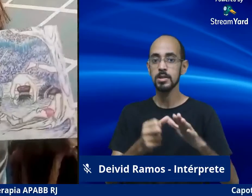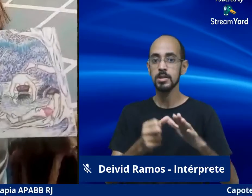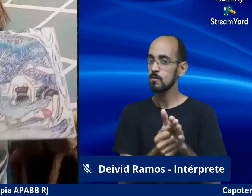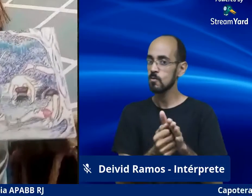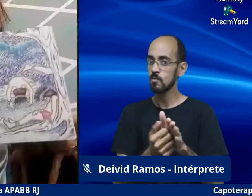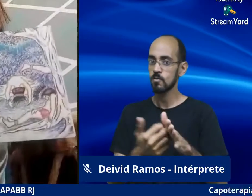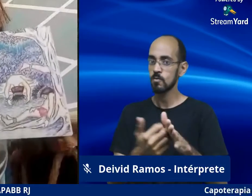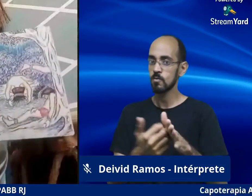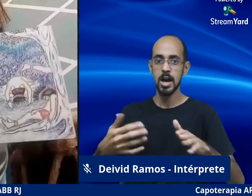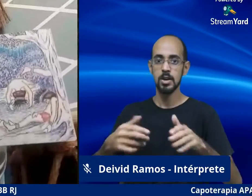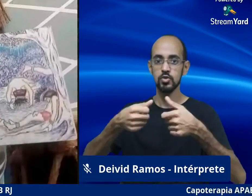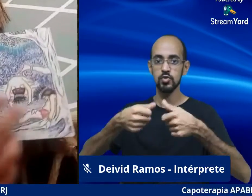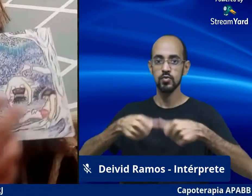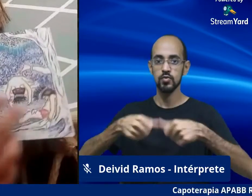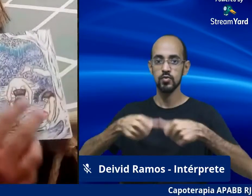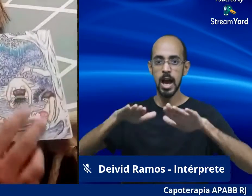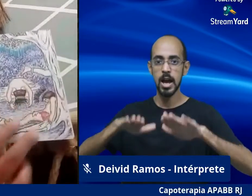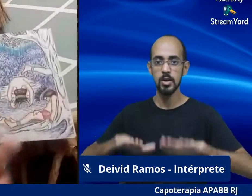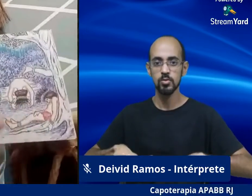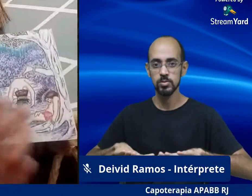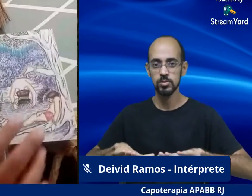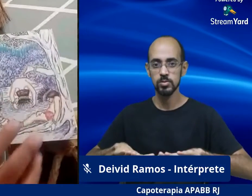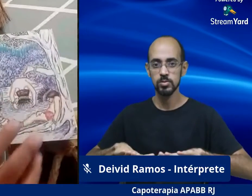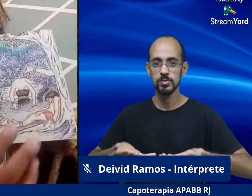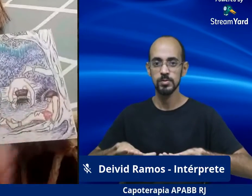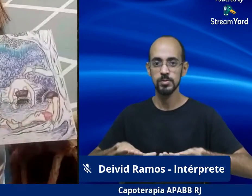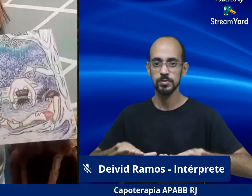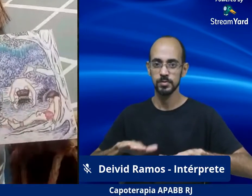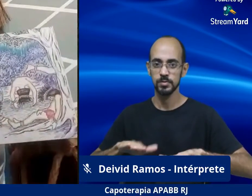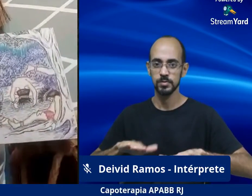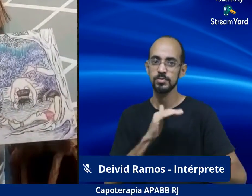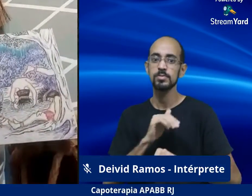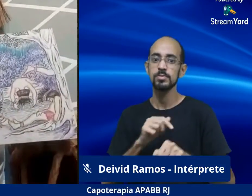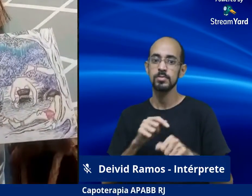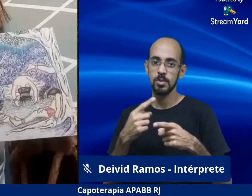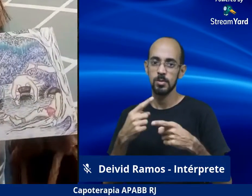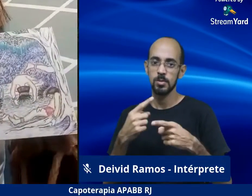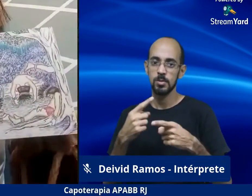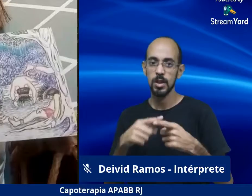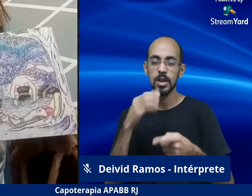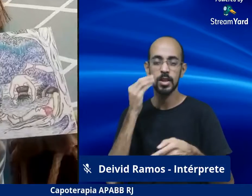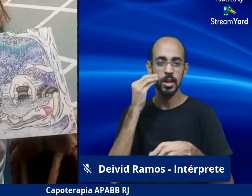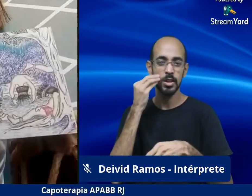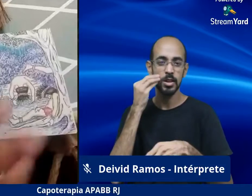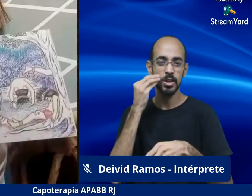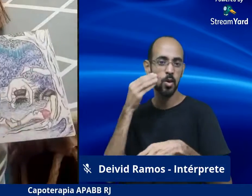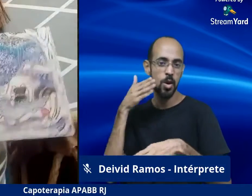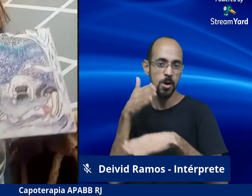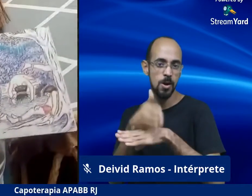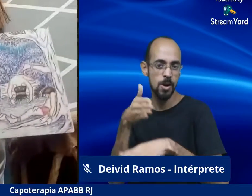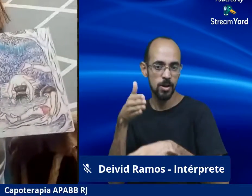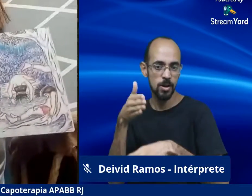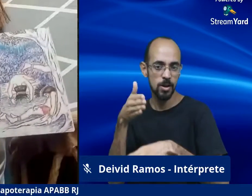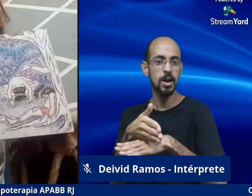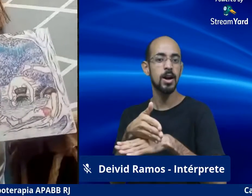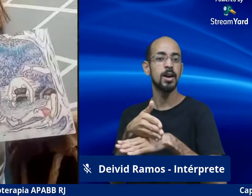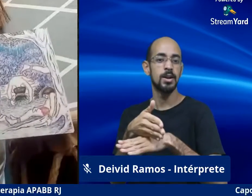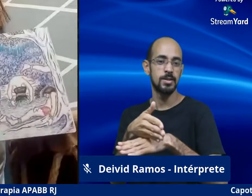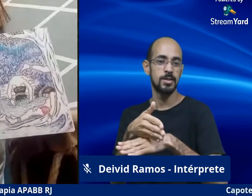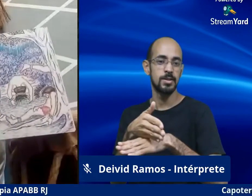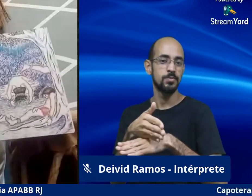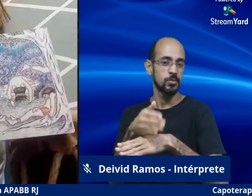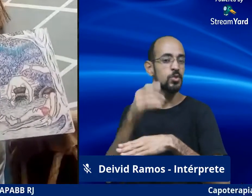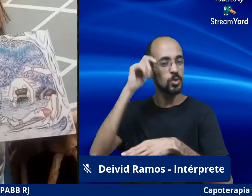nessa imagem, a gente vê muitos estirados dessa tribo que tentou invadir, né? E aí esse negro